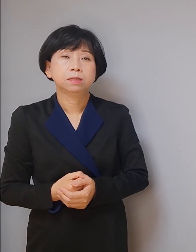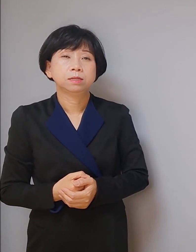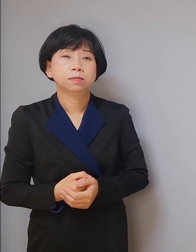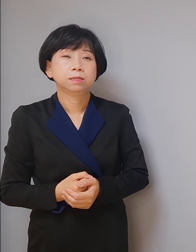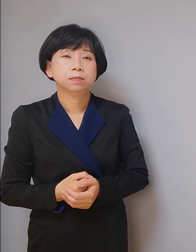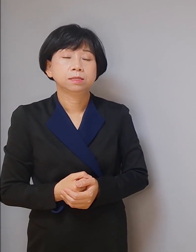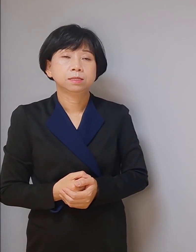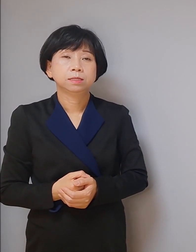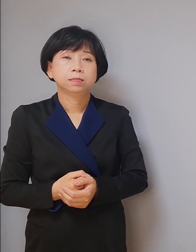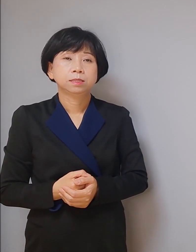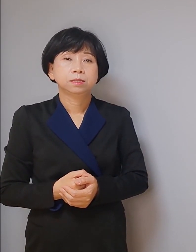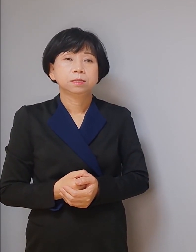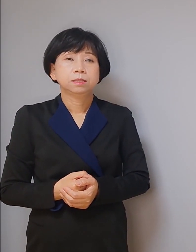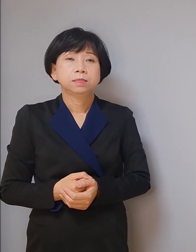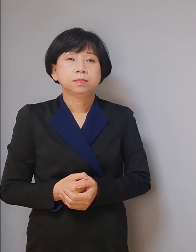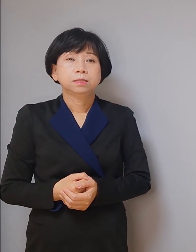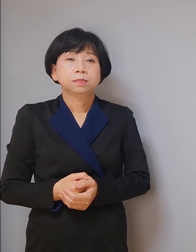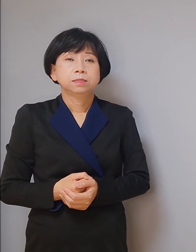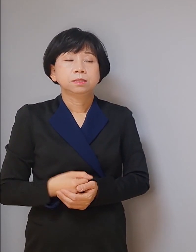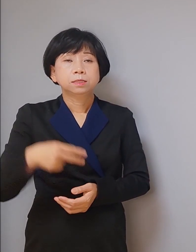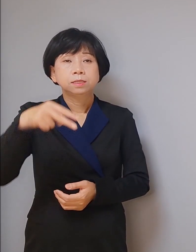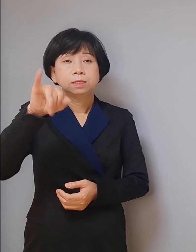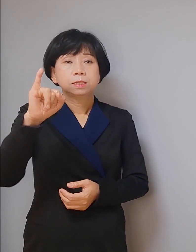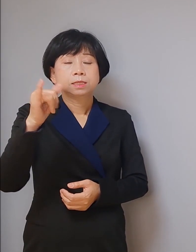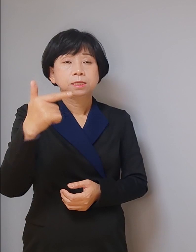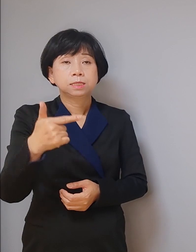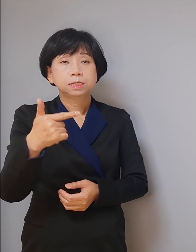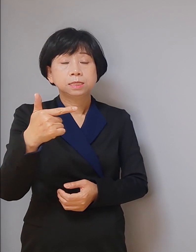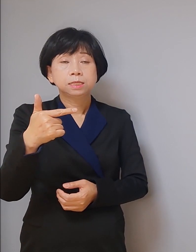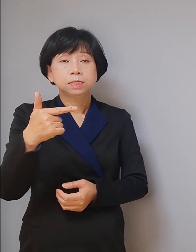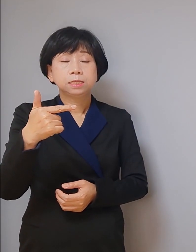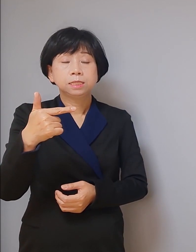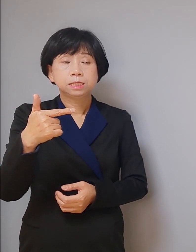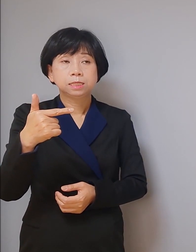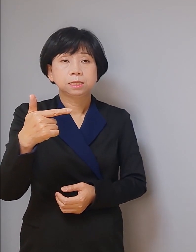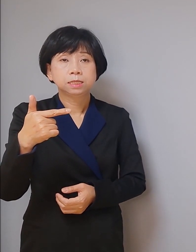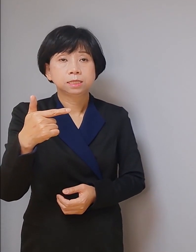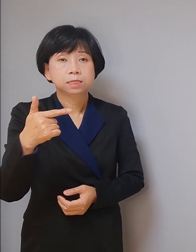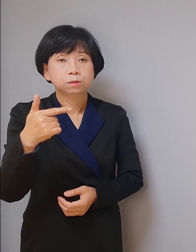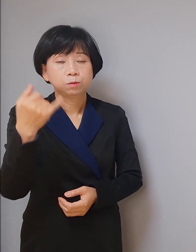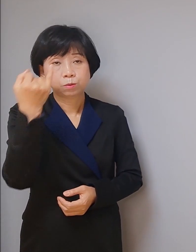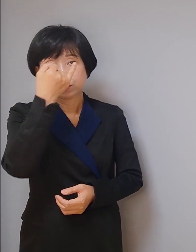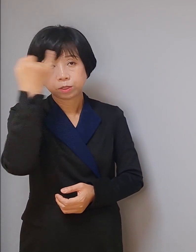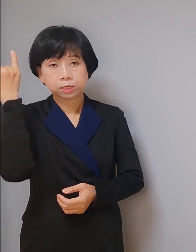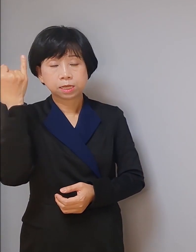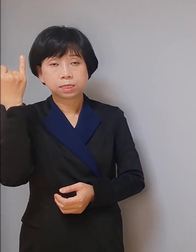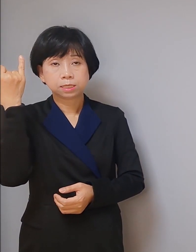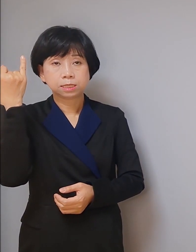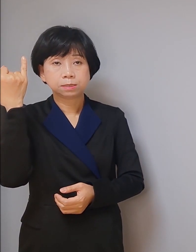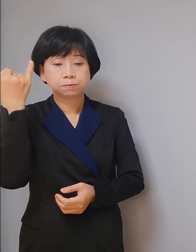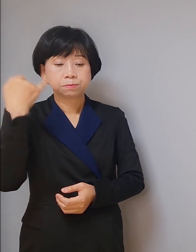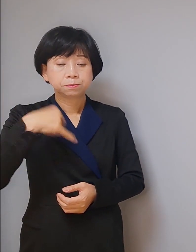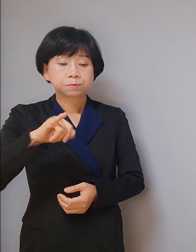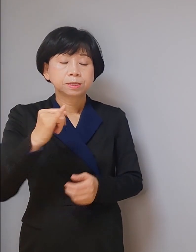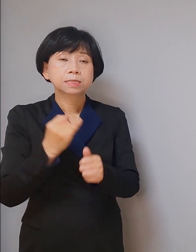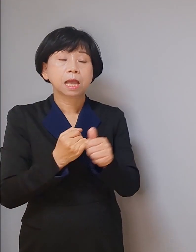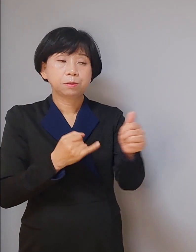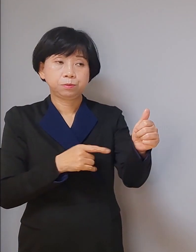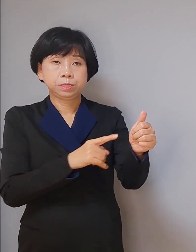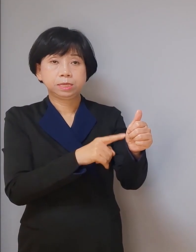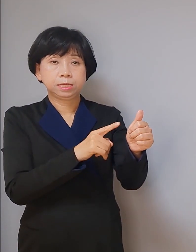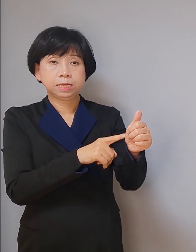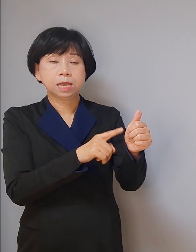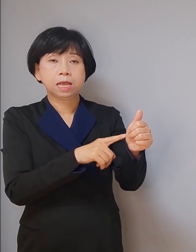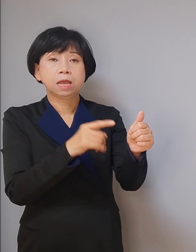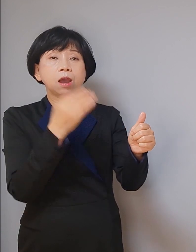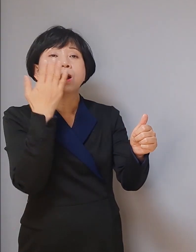차경숙 권사님의 사위죠. 정봉기 성도님은 우리 장례식장은 정읍 장례문화원이고요.